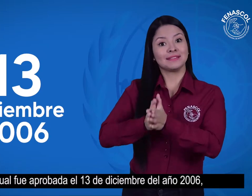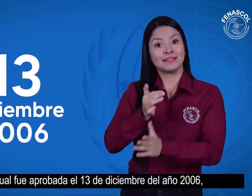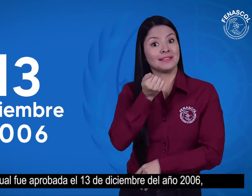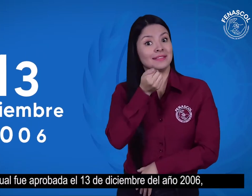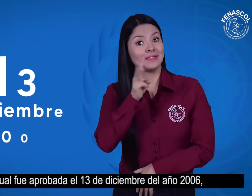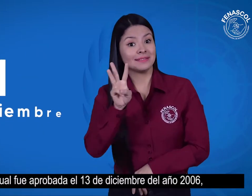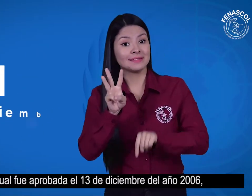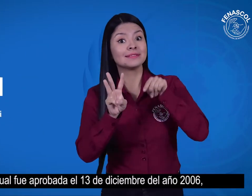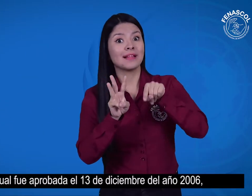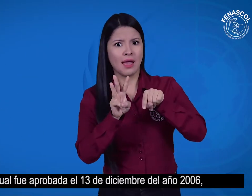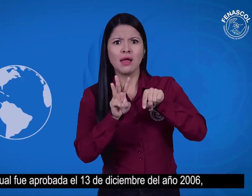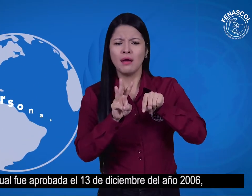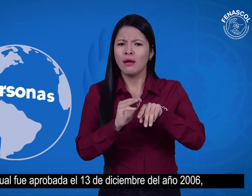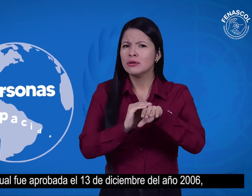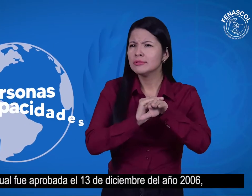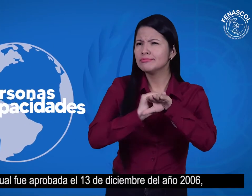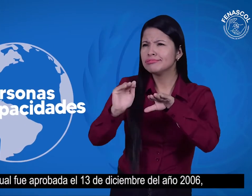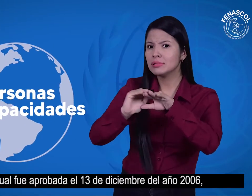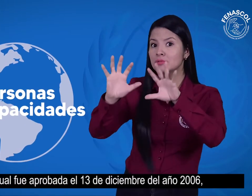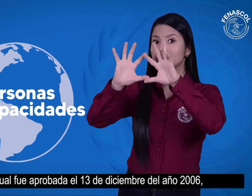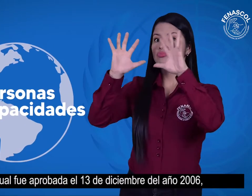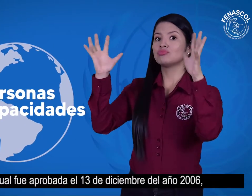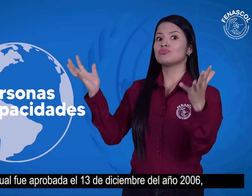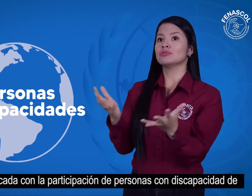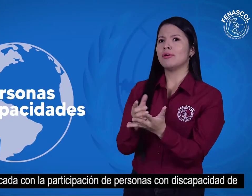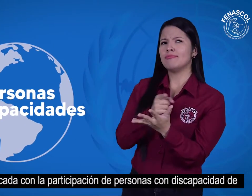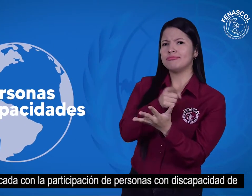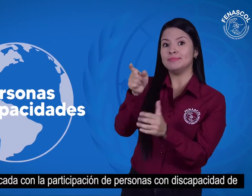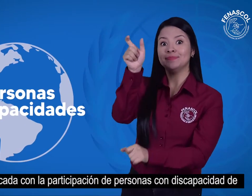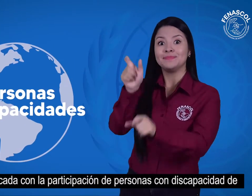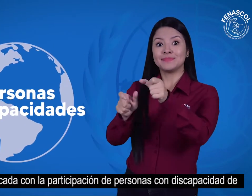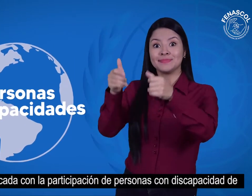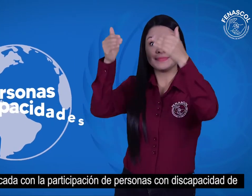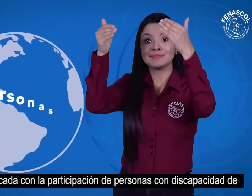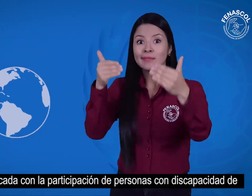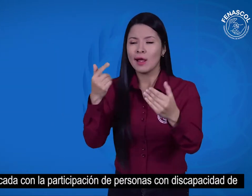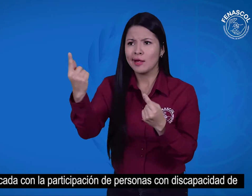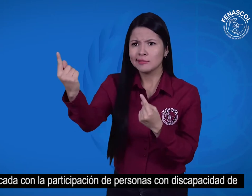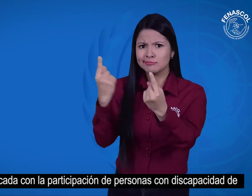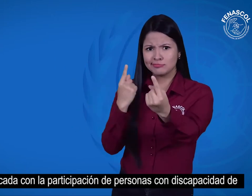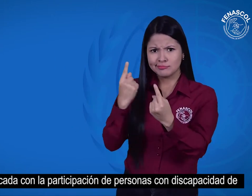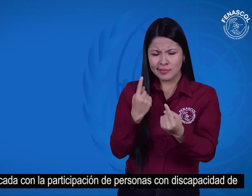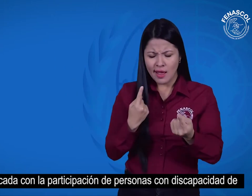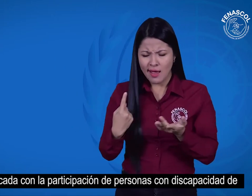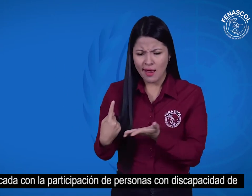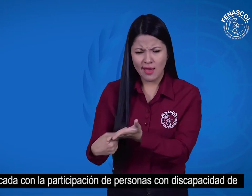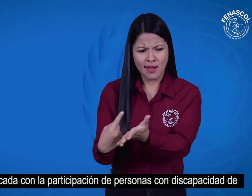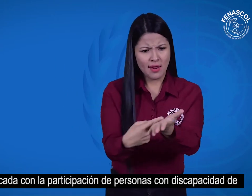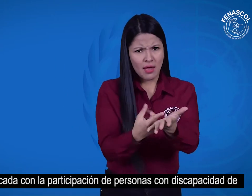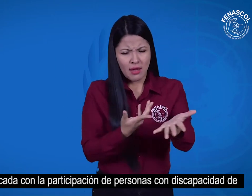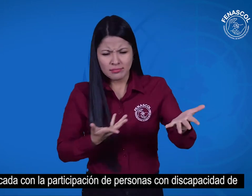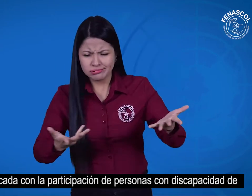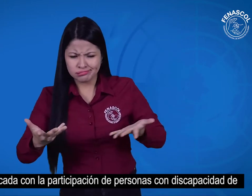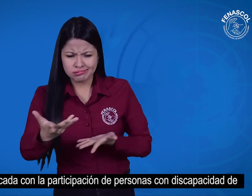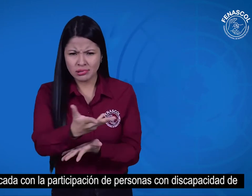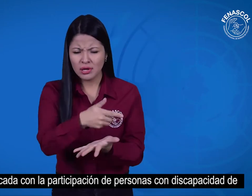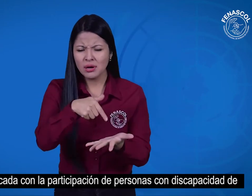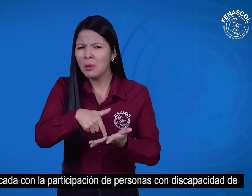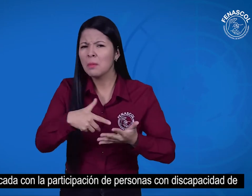aprobada el 13 de diciembre del año 2006. Esta fue radicada con la participación de personas con discapacidad